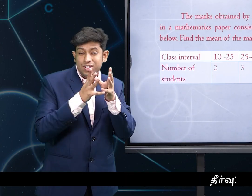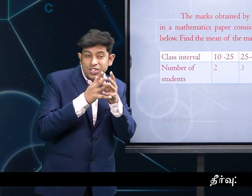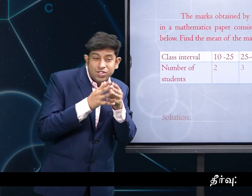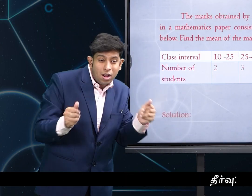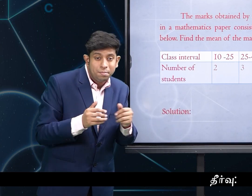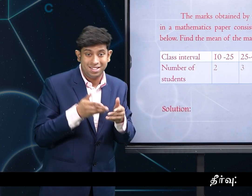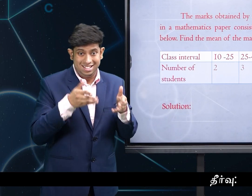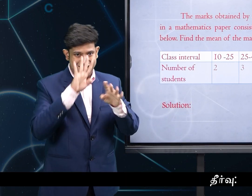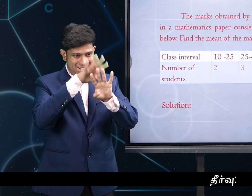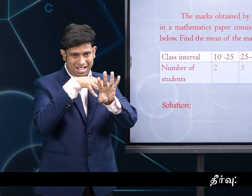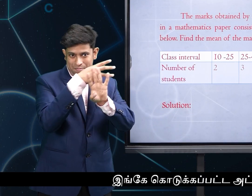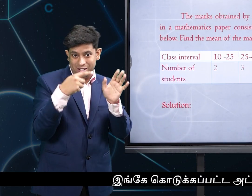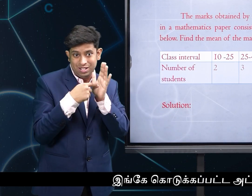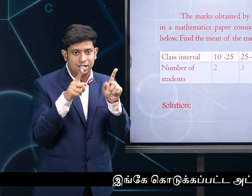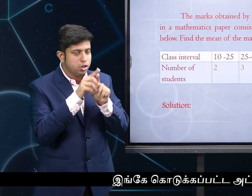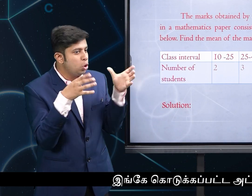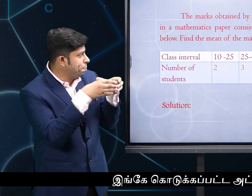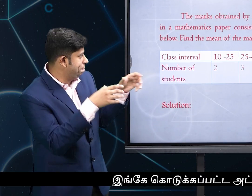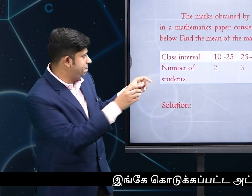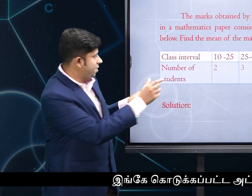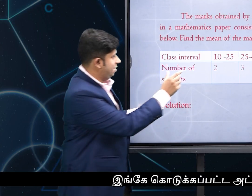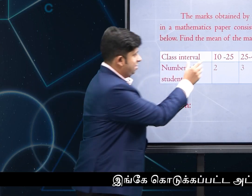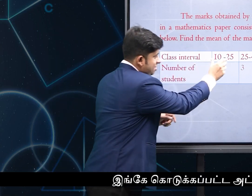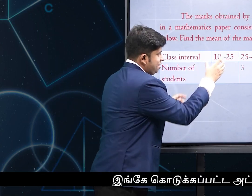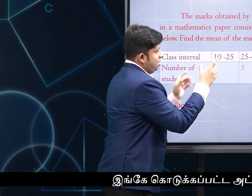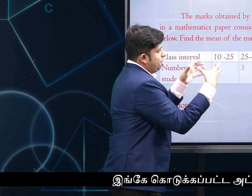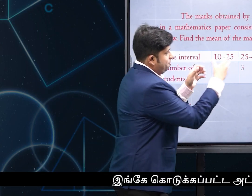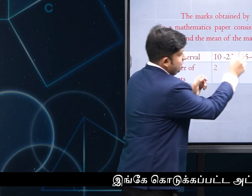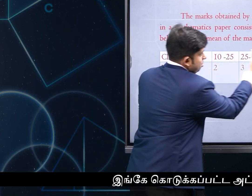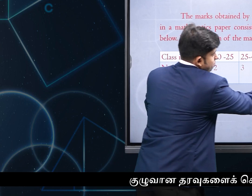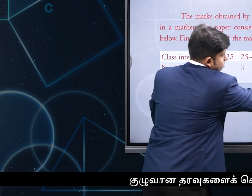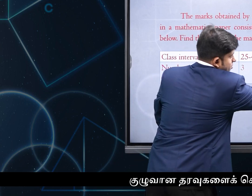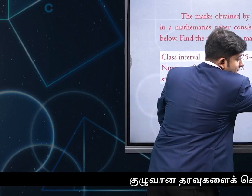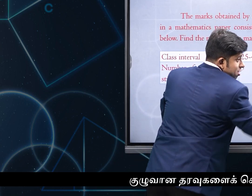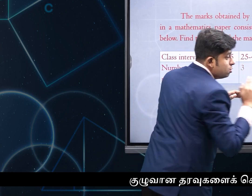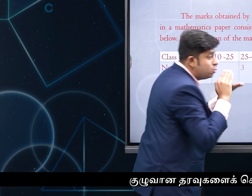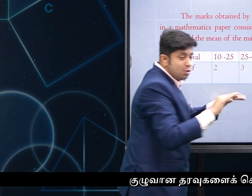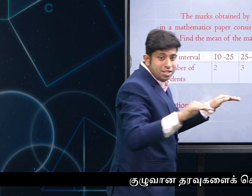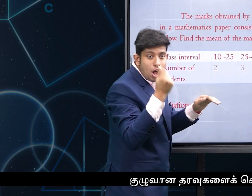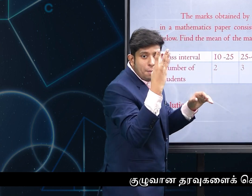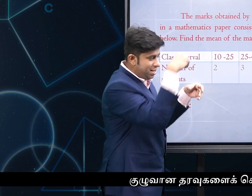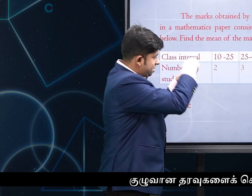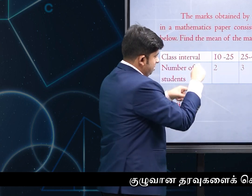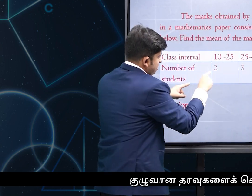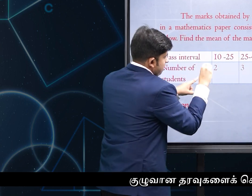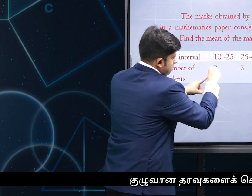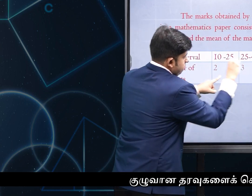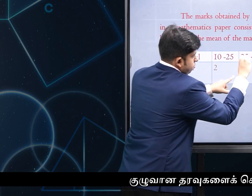தீர்வு. இங்கே கொடுக்கப்பட்ட அட்டவணை படிவம் குழுவான தரவுகளை கொண்டுள்ளது.